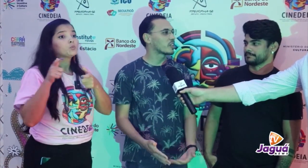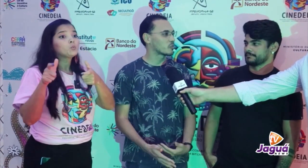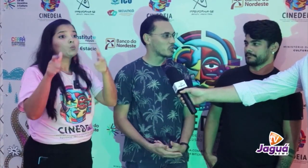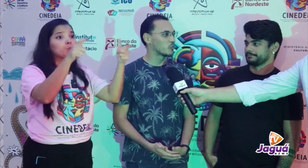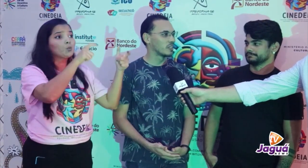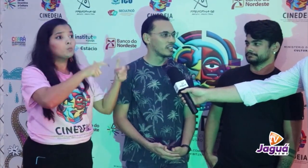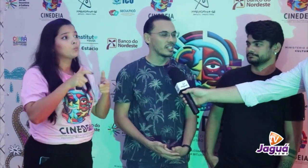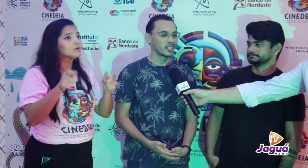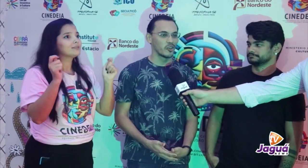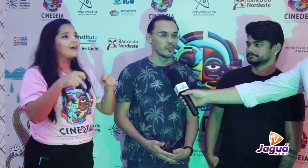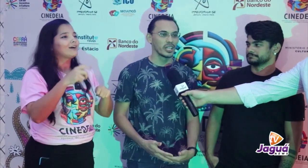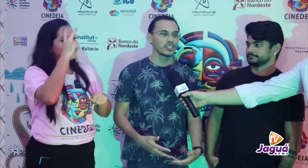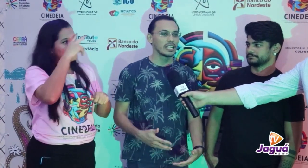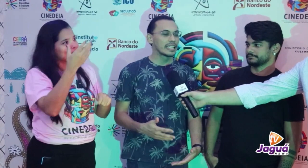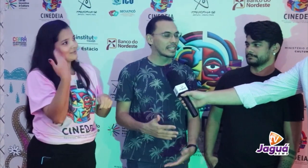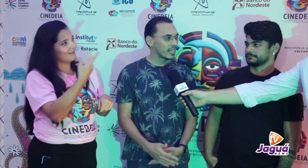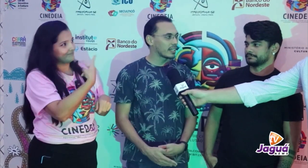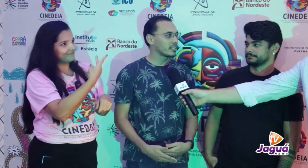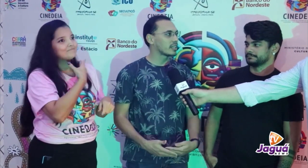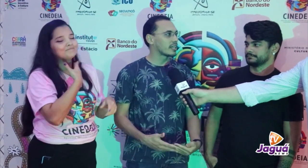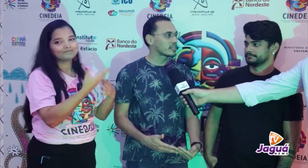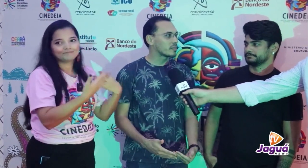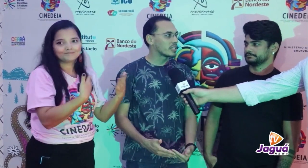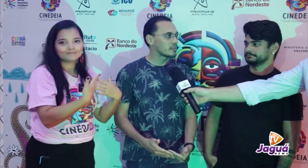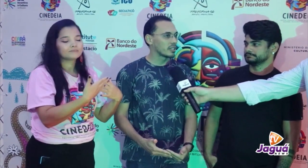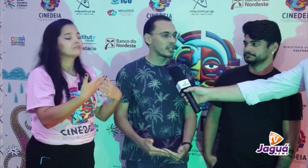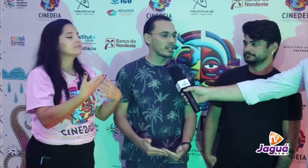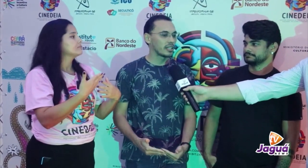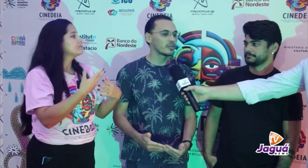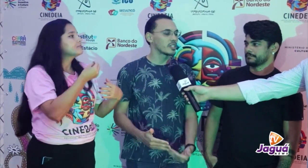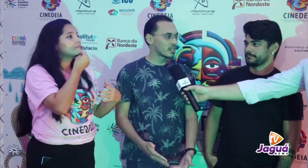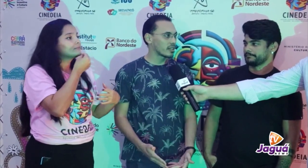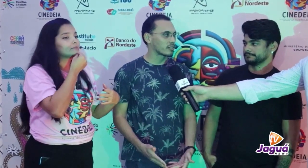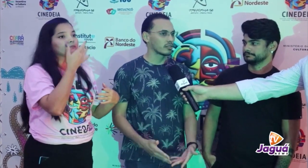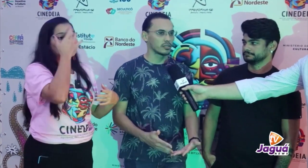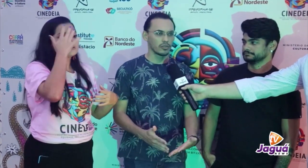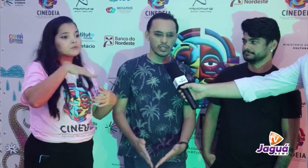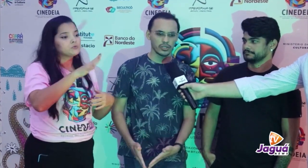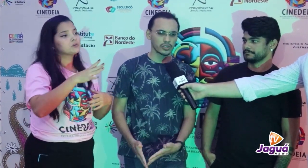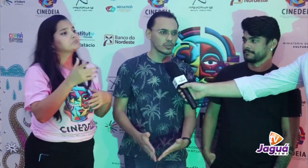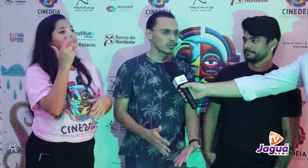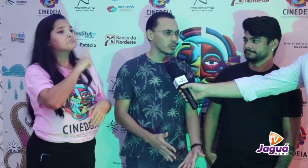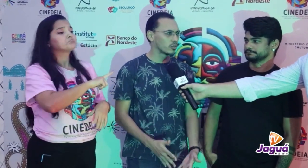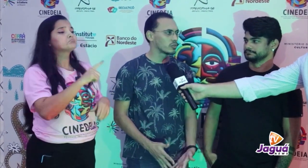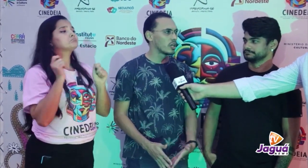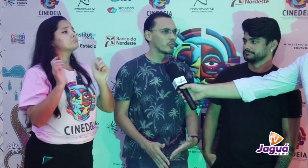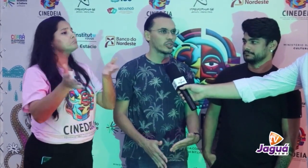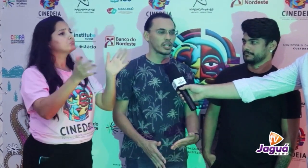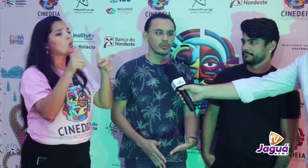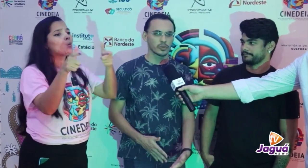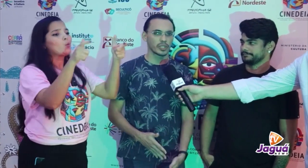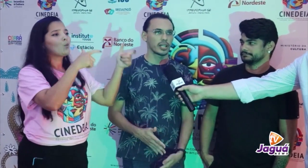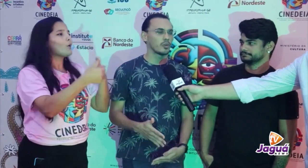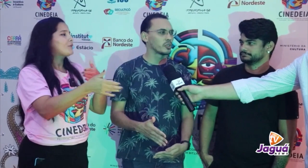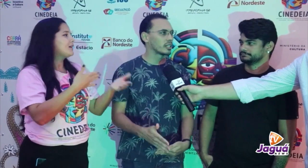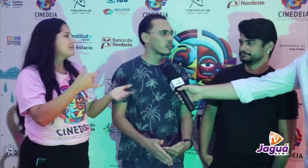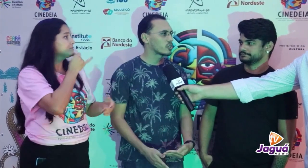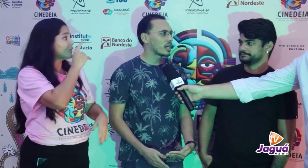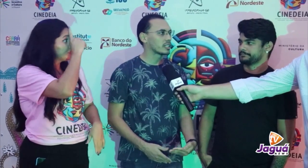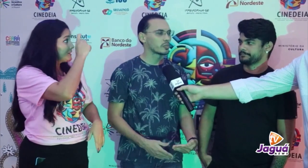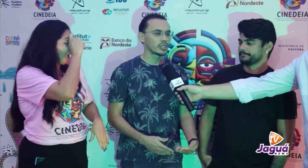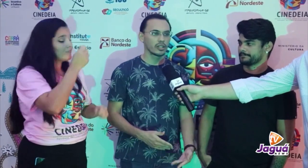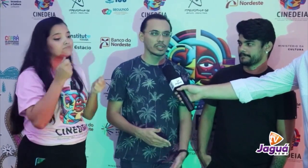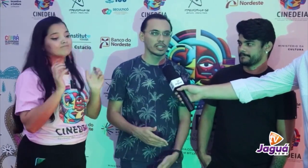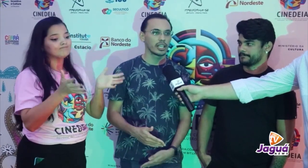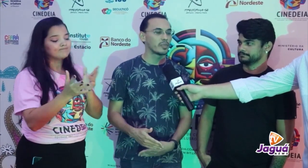eu até comentei contigo anteriormente, terem esse mesmo acesso, tanto ouvintes quanto surdos, poderem ir ao hospital, poderem ir